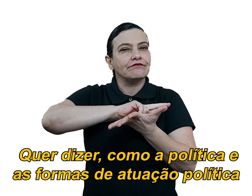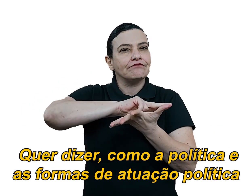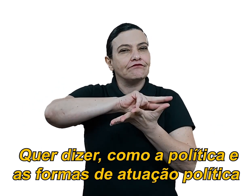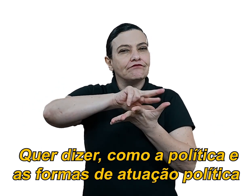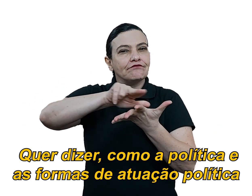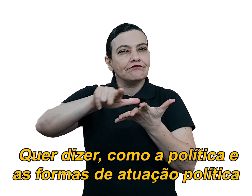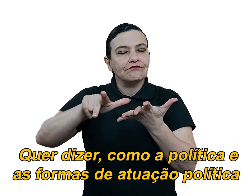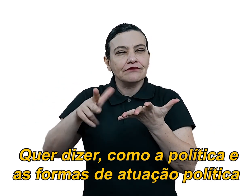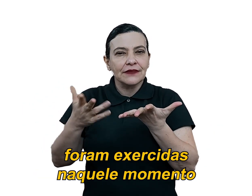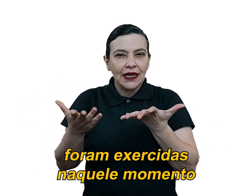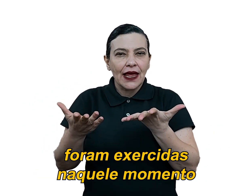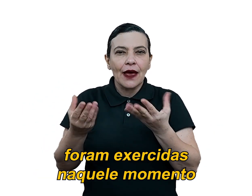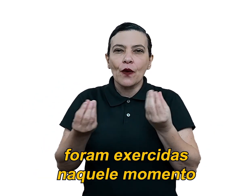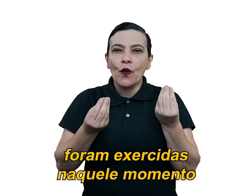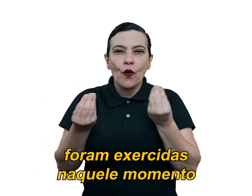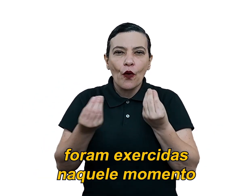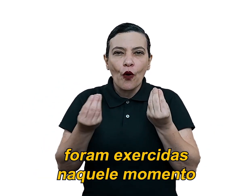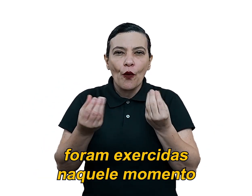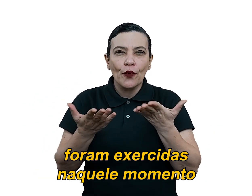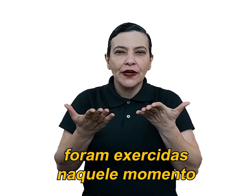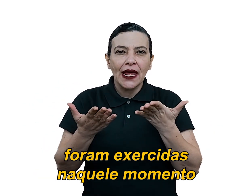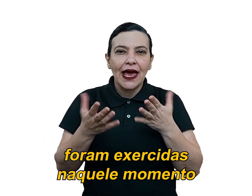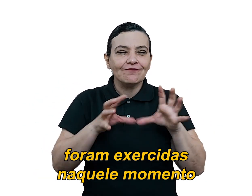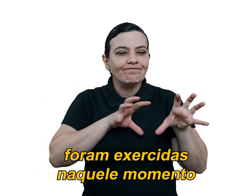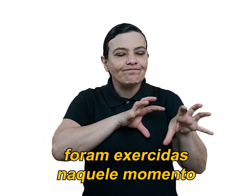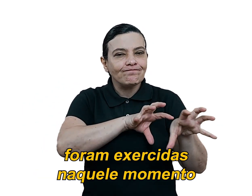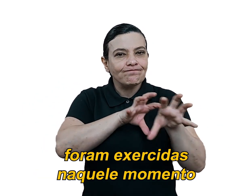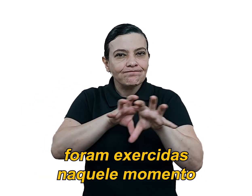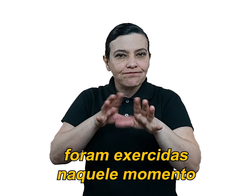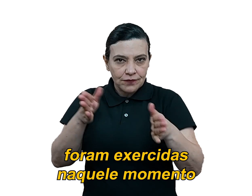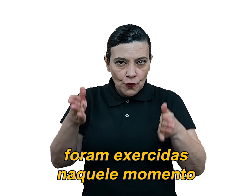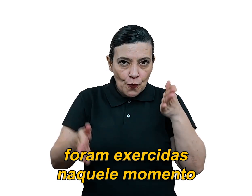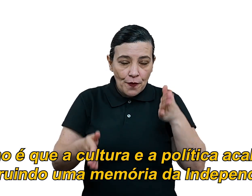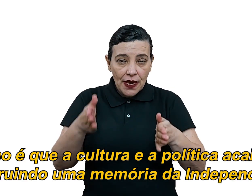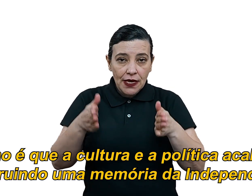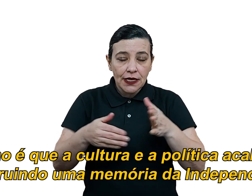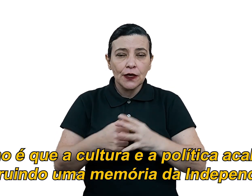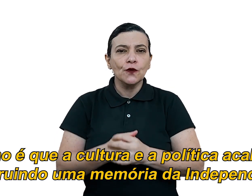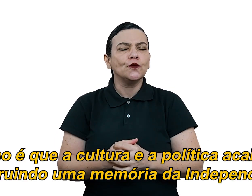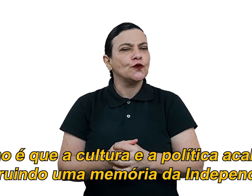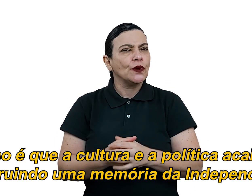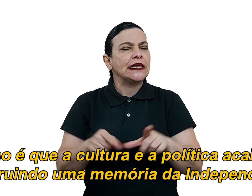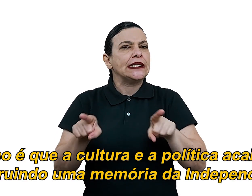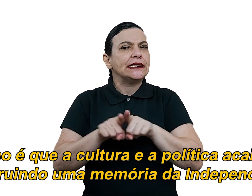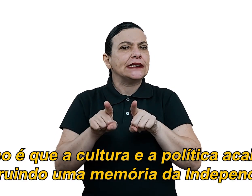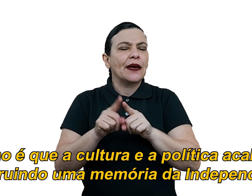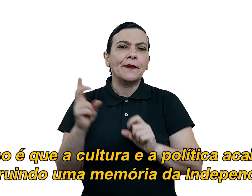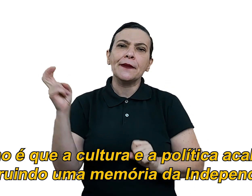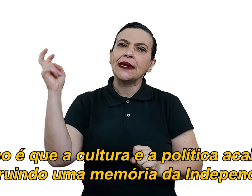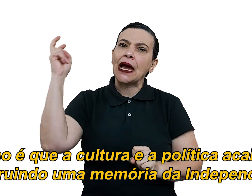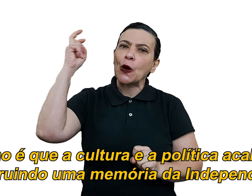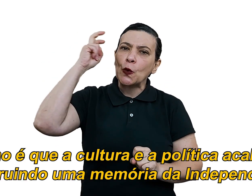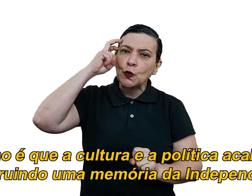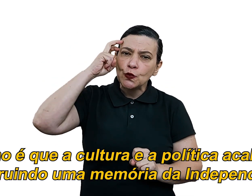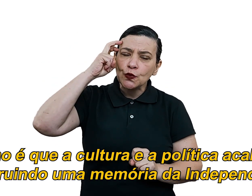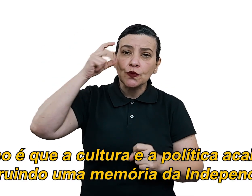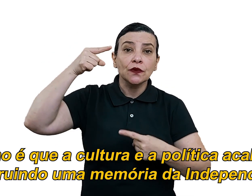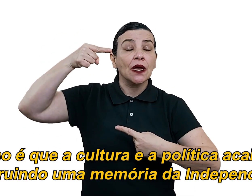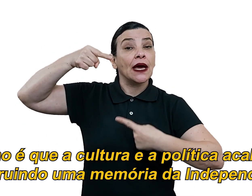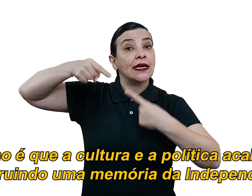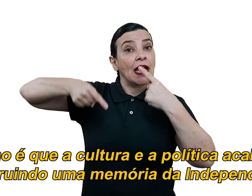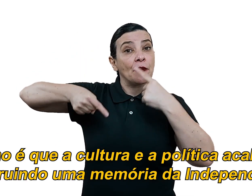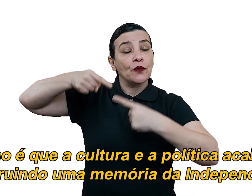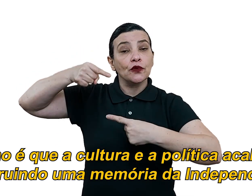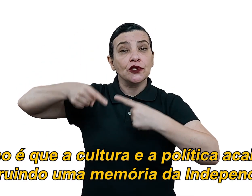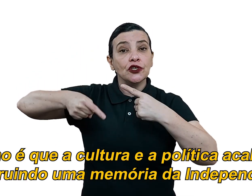formas de atuação política foram exercidas naquele momento e como é que a cultura e a